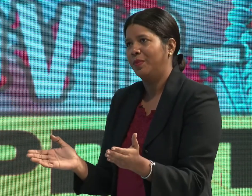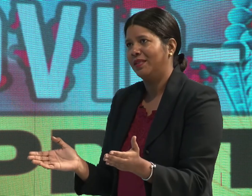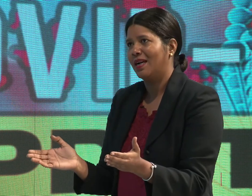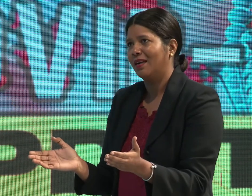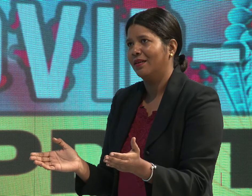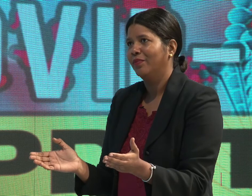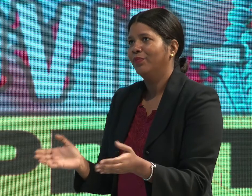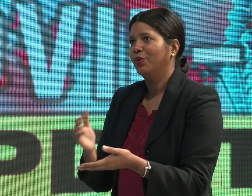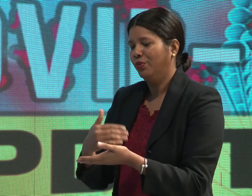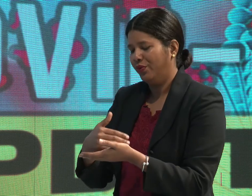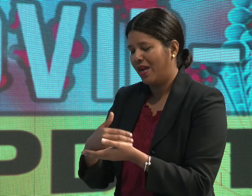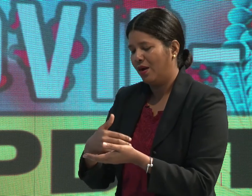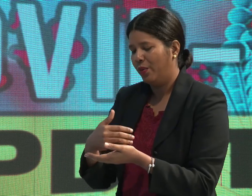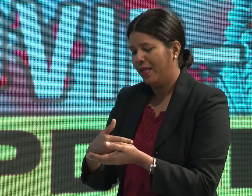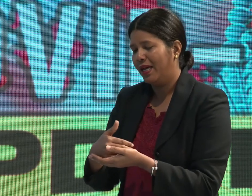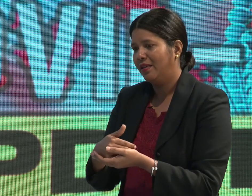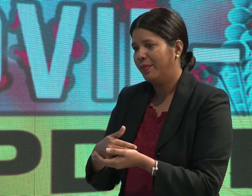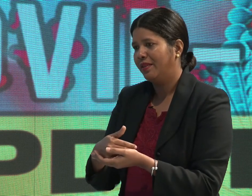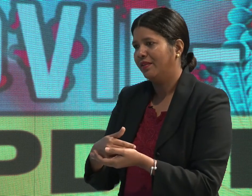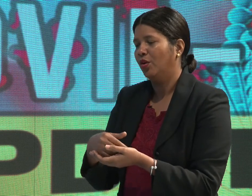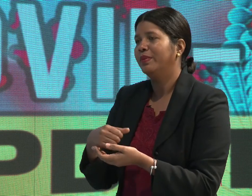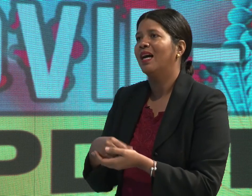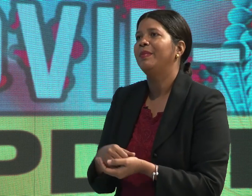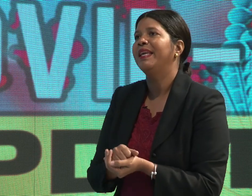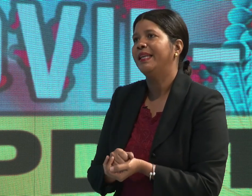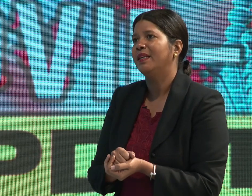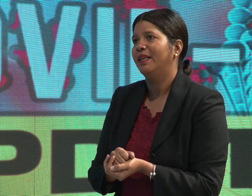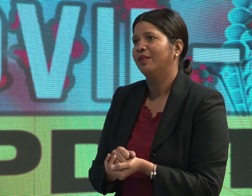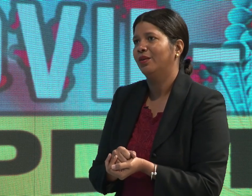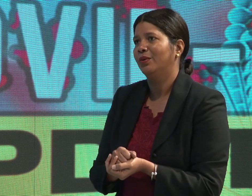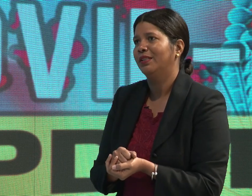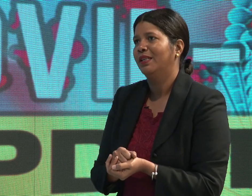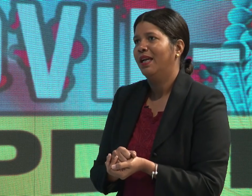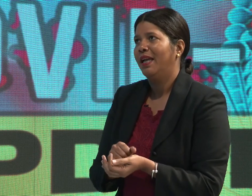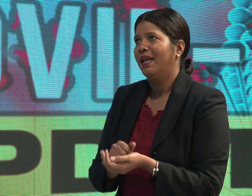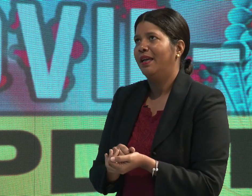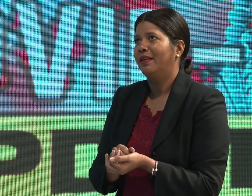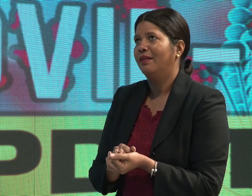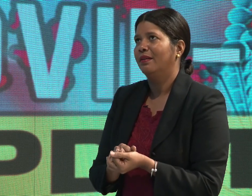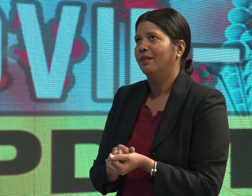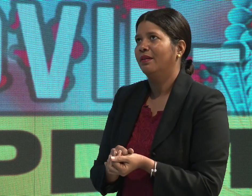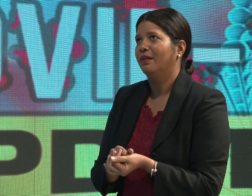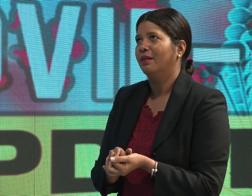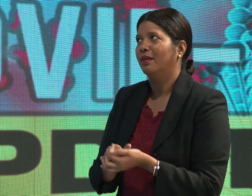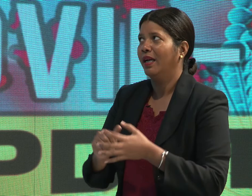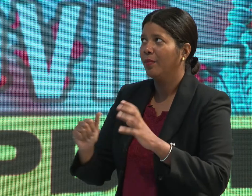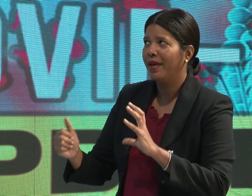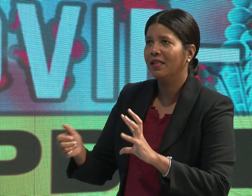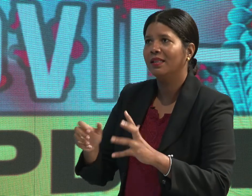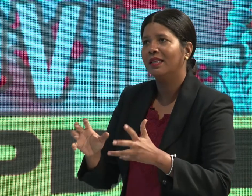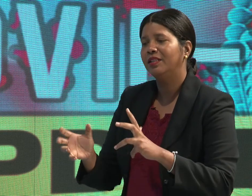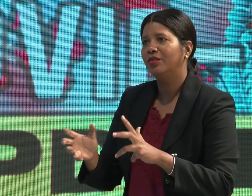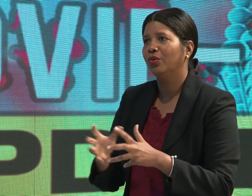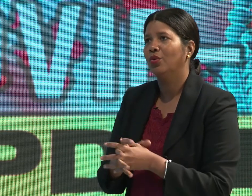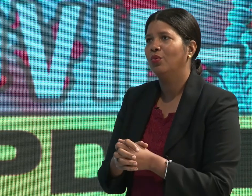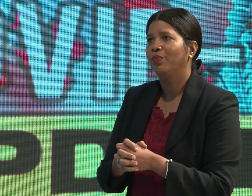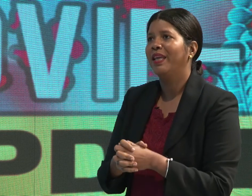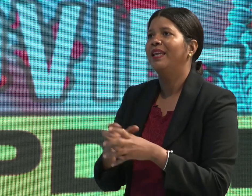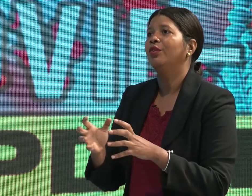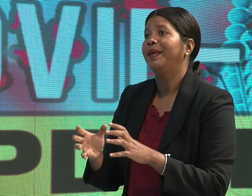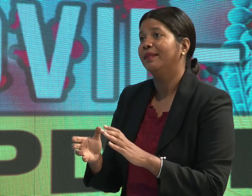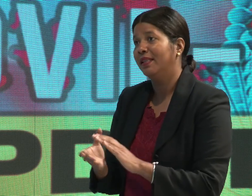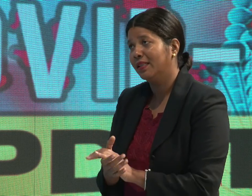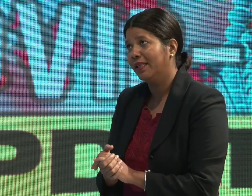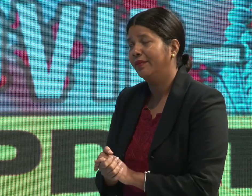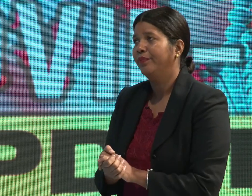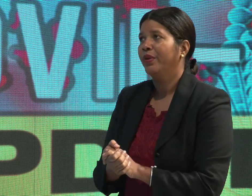daar besmet raken. Mm-hmm. Dus we vragen wel aan de mensen om daarmee rekening te houden. Mm-hmm. En ik merk dat dat niet zo